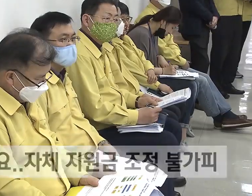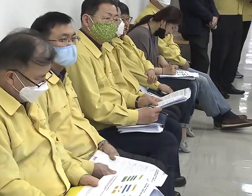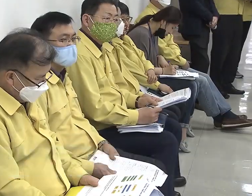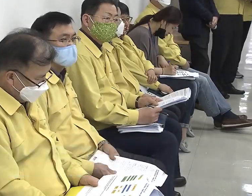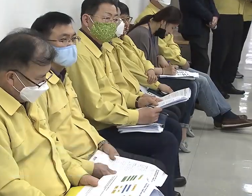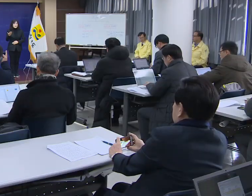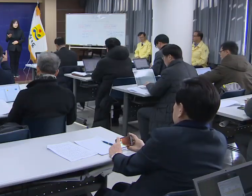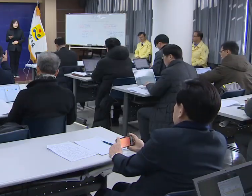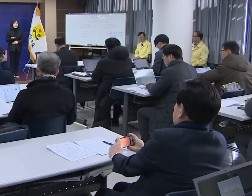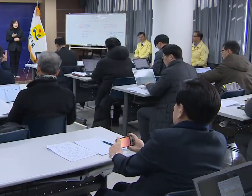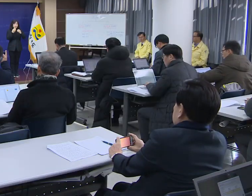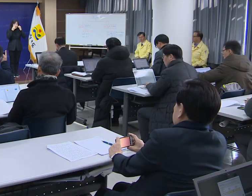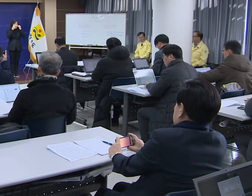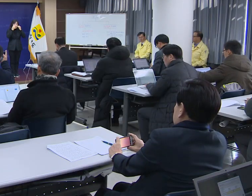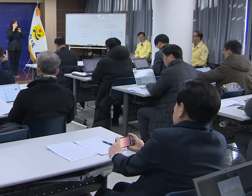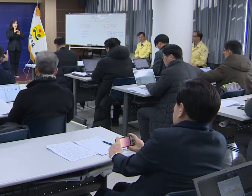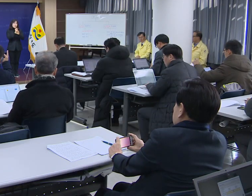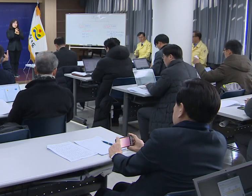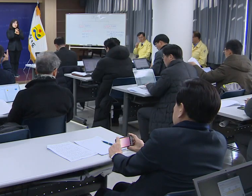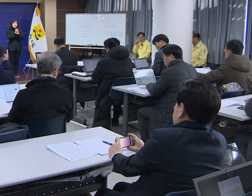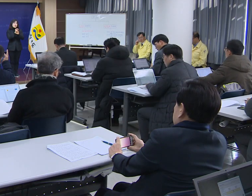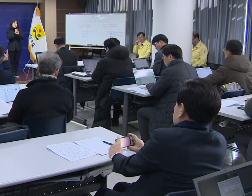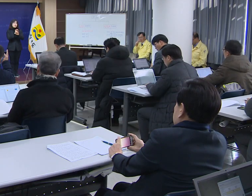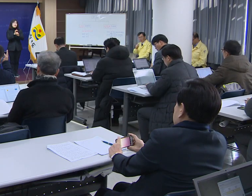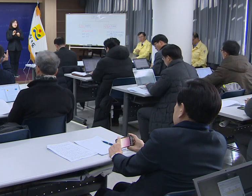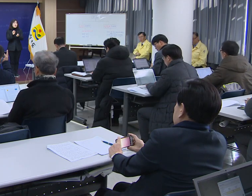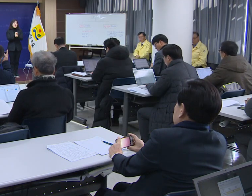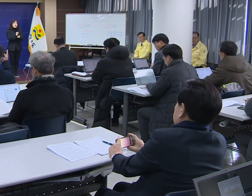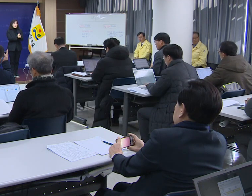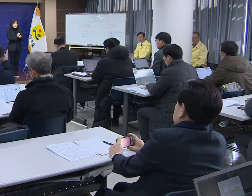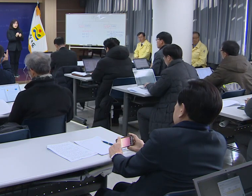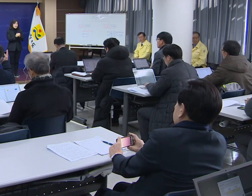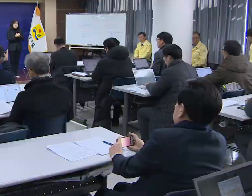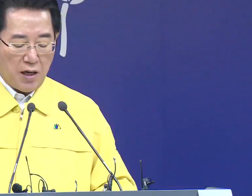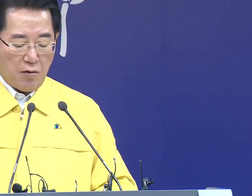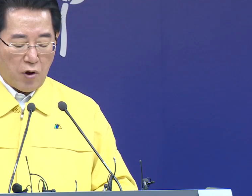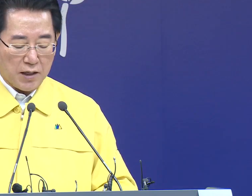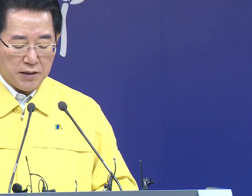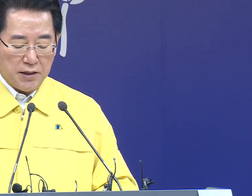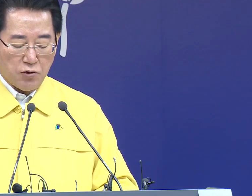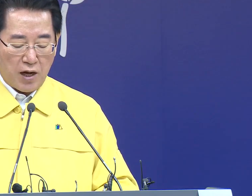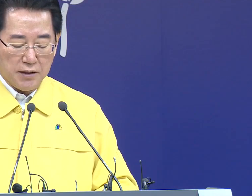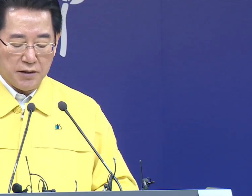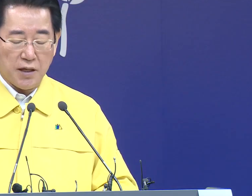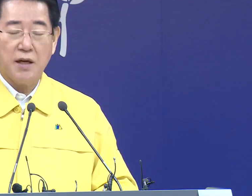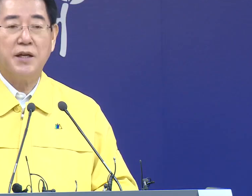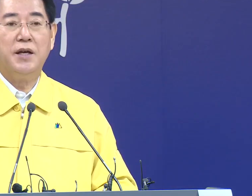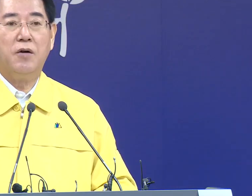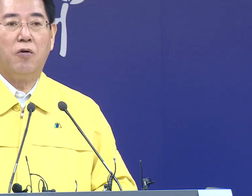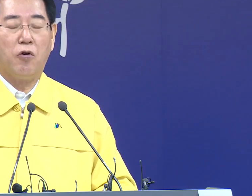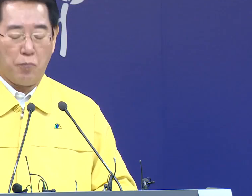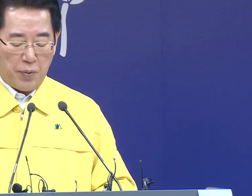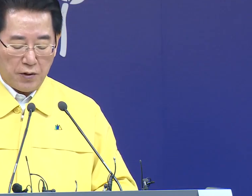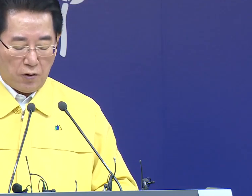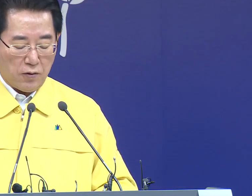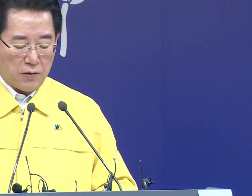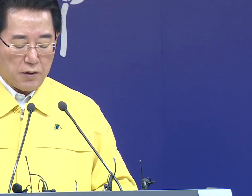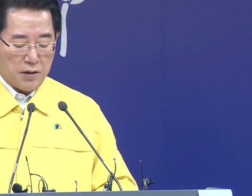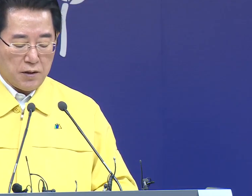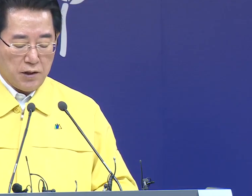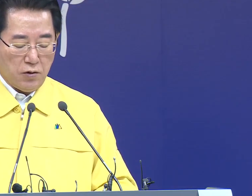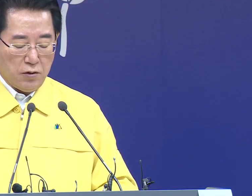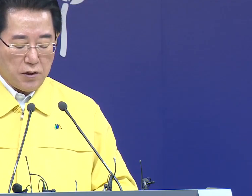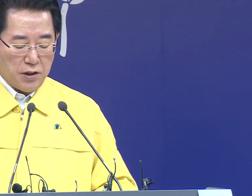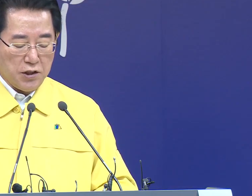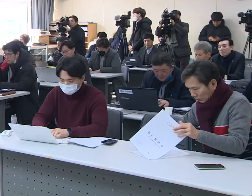불가피해졌습니다. 전남도 역시 막대한 추가 예산이 필요하게 되자 긴급 생활비 지원 방안에 대한 재검토에